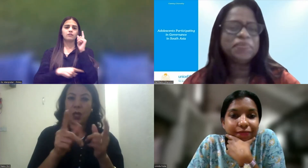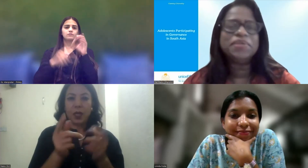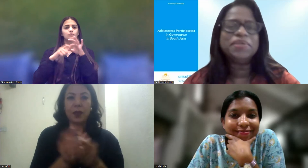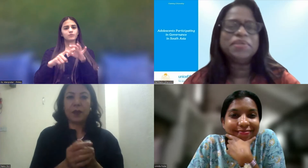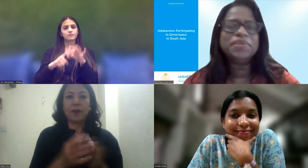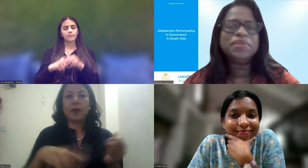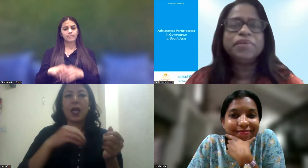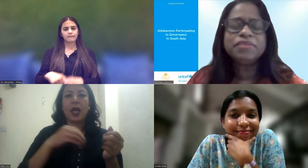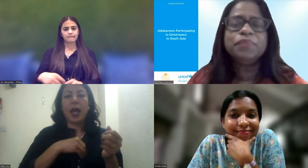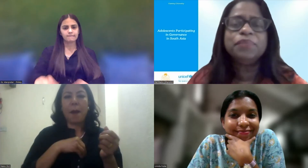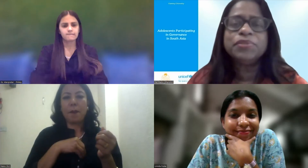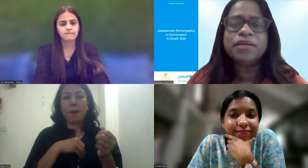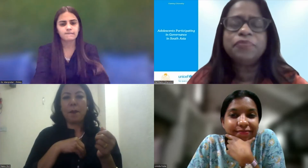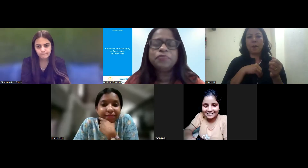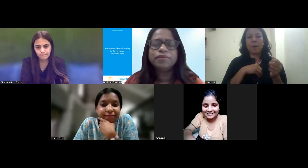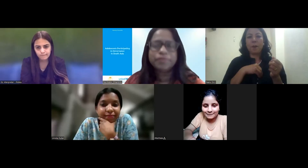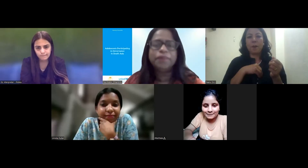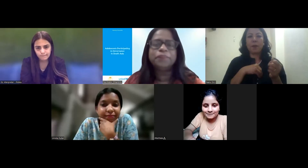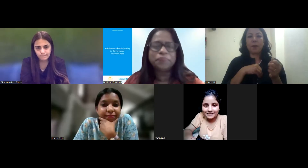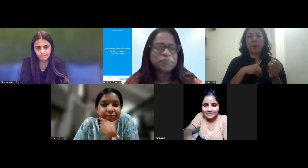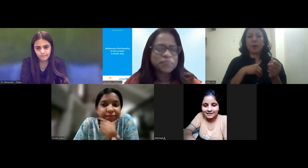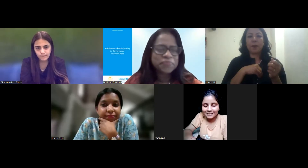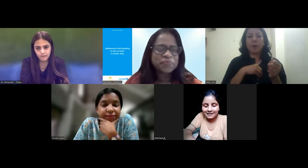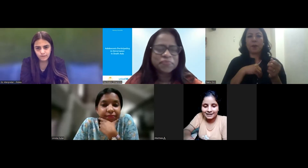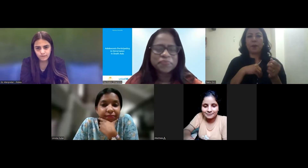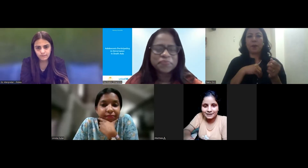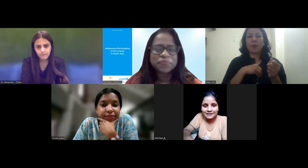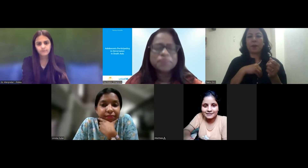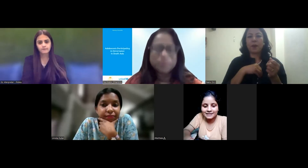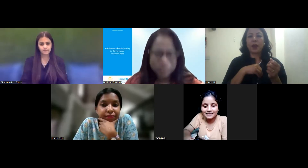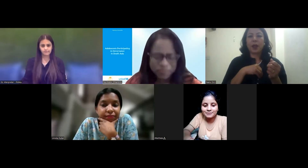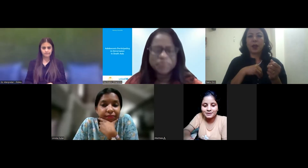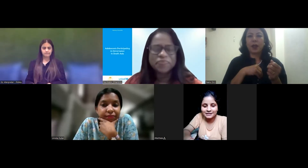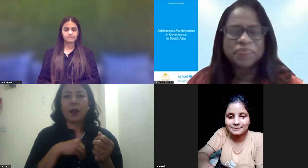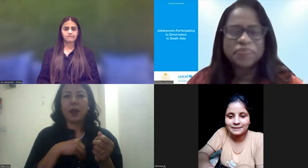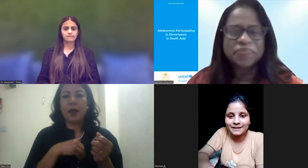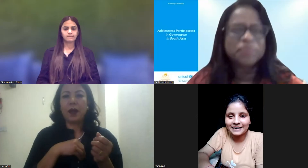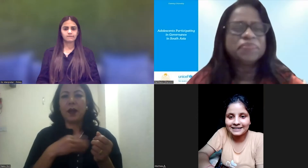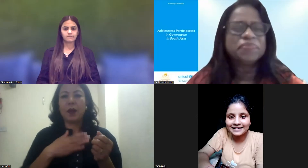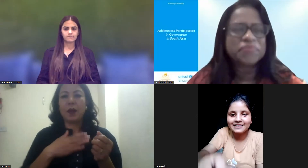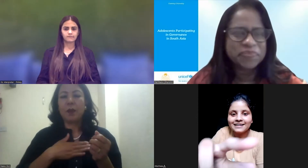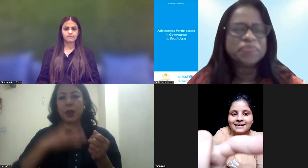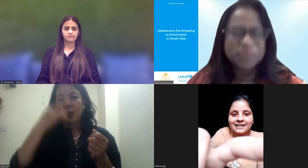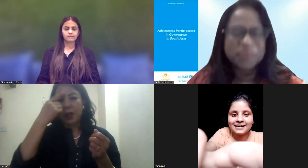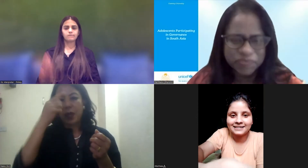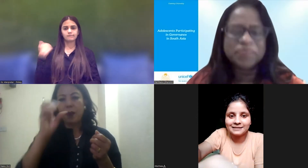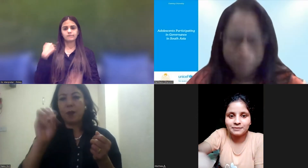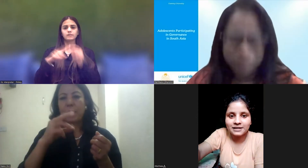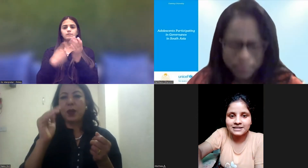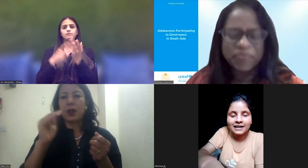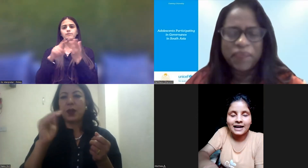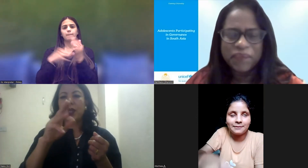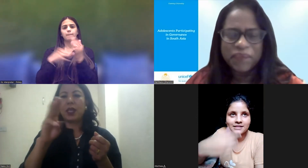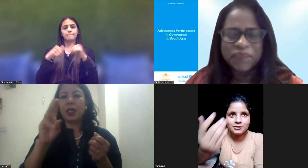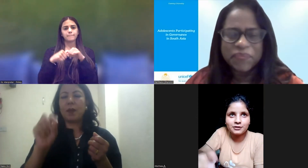हामी चाहिँ Please name yourself and yeah. मेरो नाम चाहिँ प्रतिमा पाण्डे। मैले चाहिँ